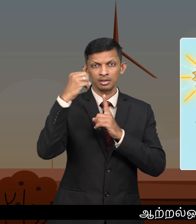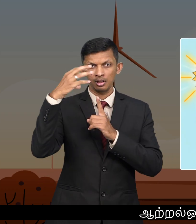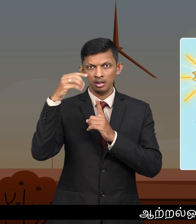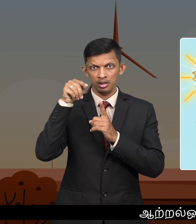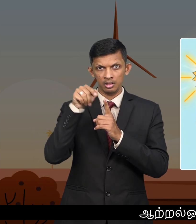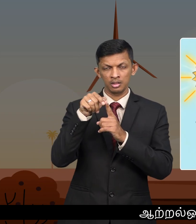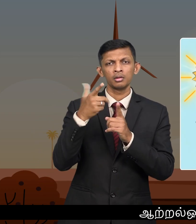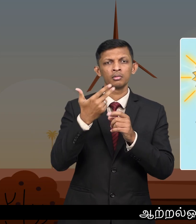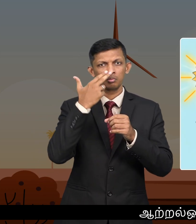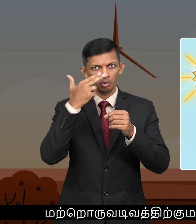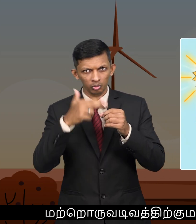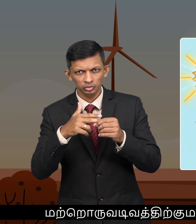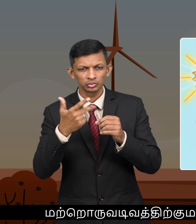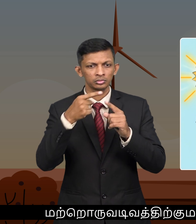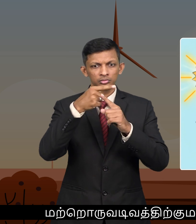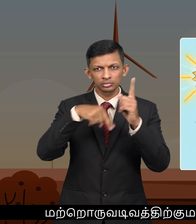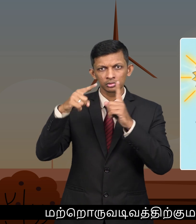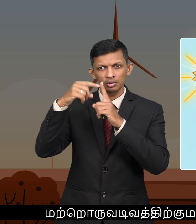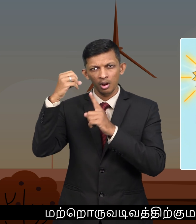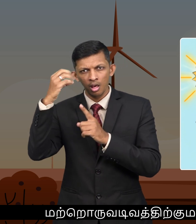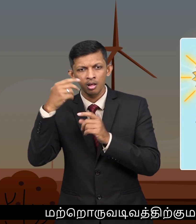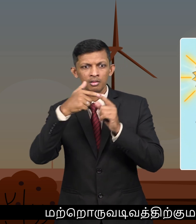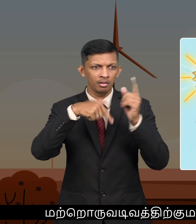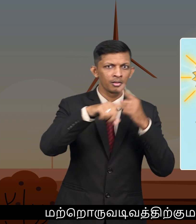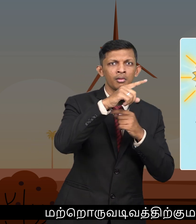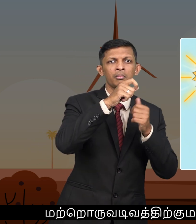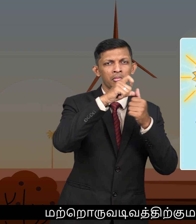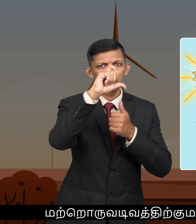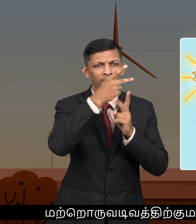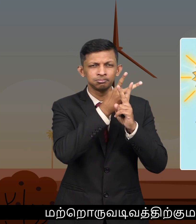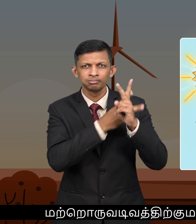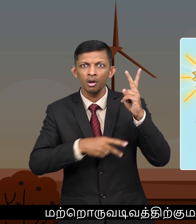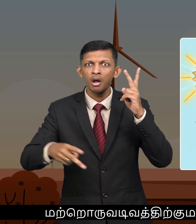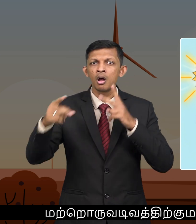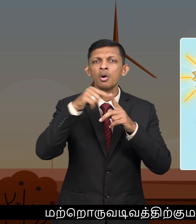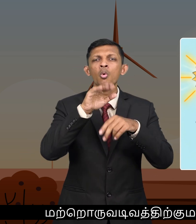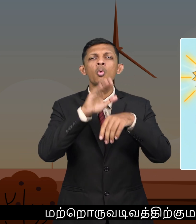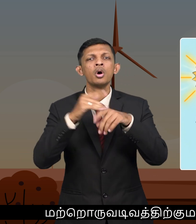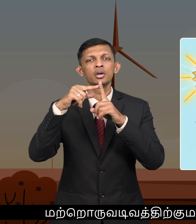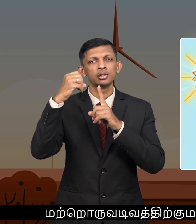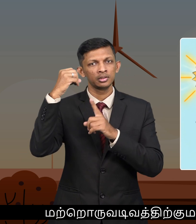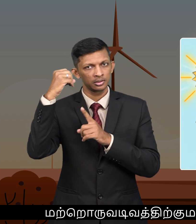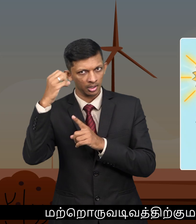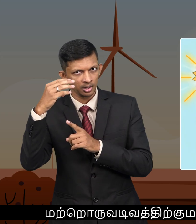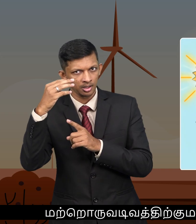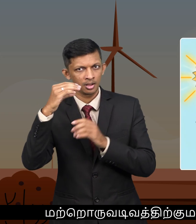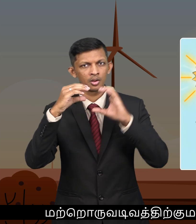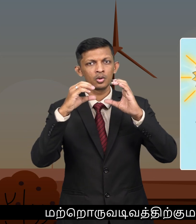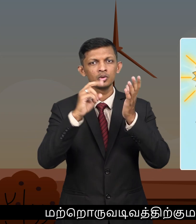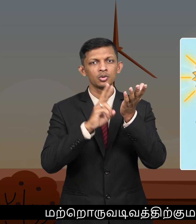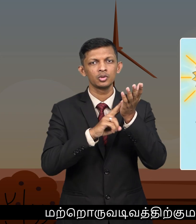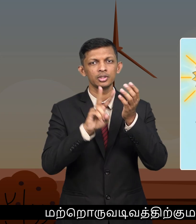ஆற்றல் ஒரு வடிவத்தில் இருந்து மற்றொரு வடிவத்திற்கு மாறுவது ஆற்றல் மாற்றம் எனப்படும்.